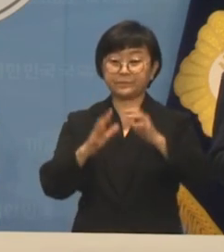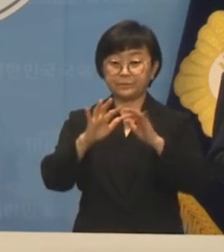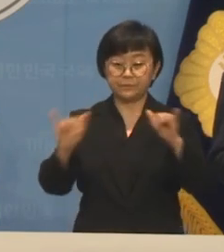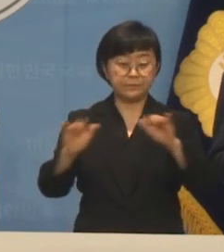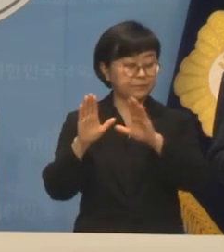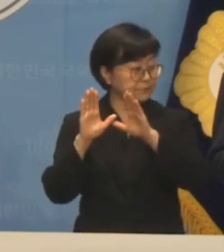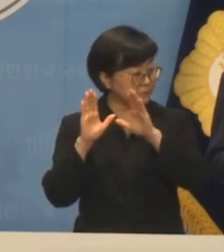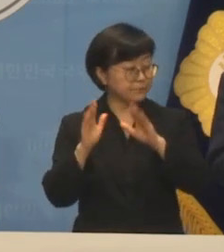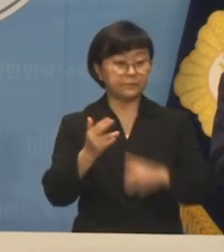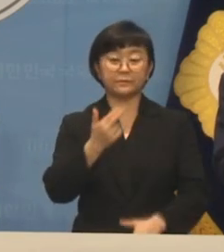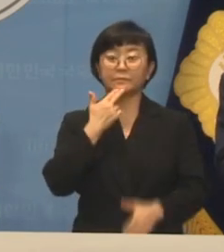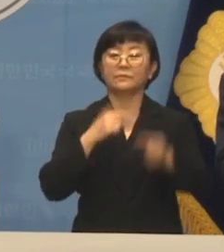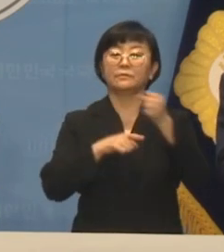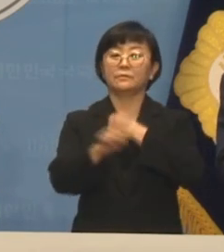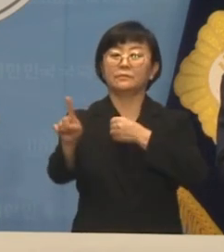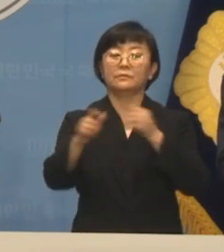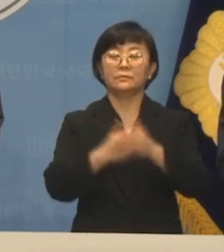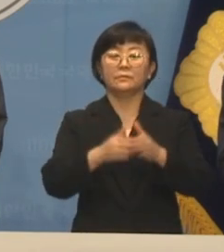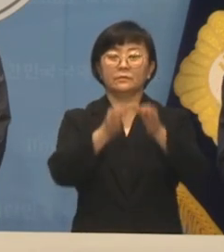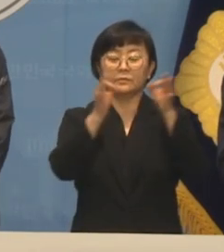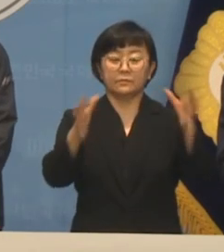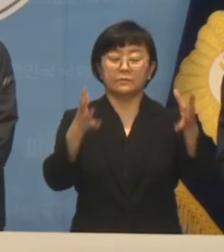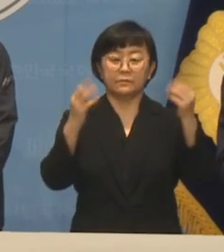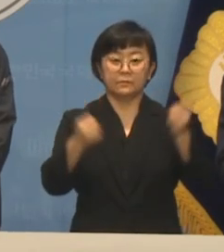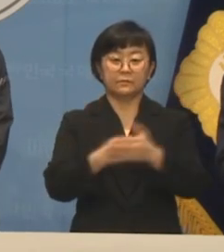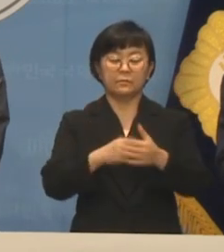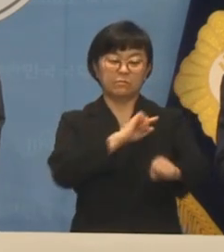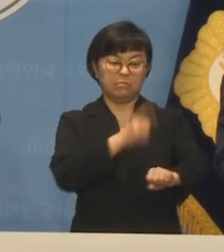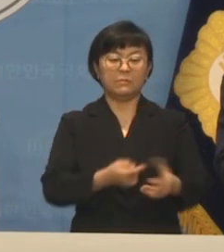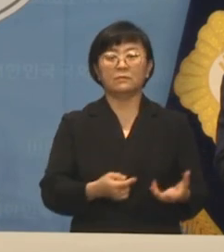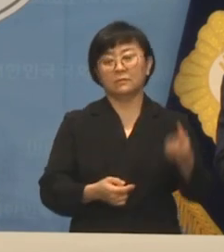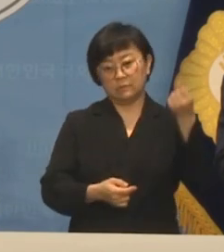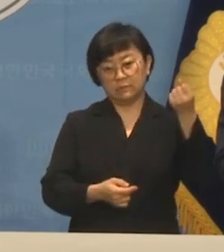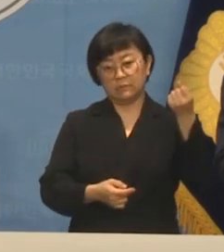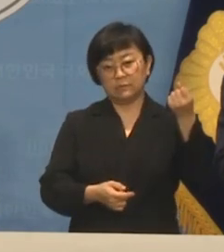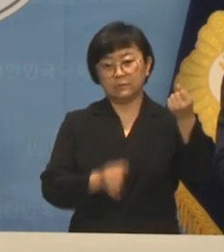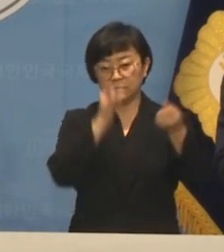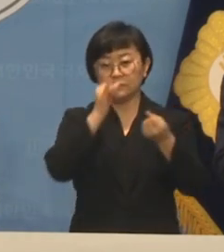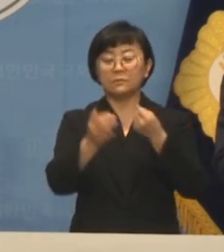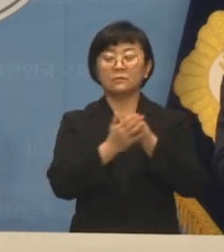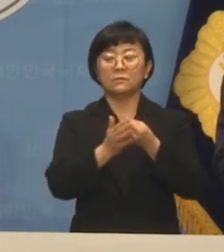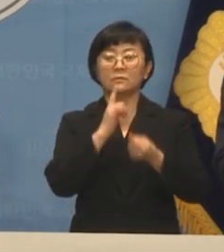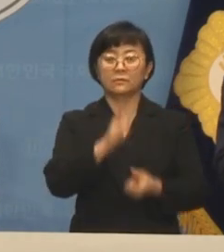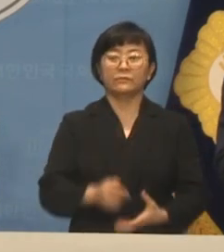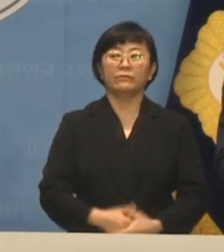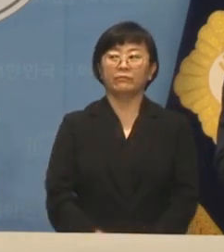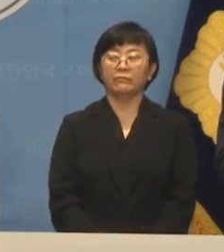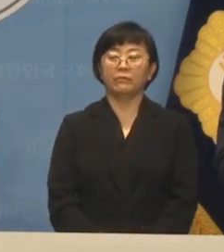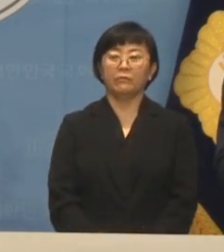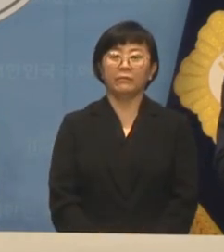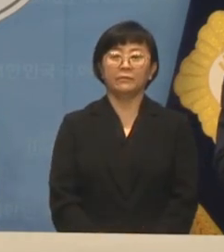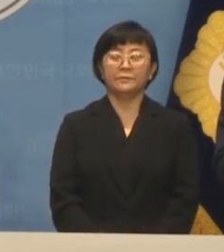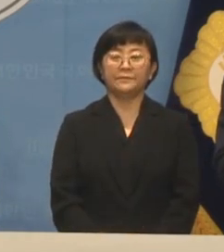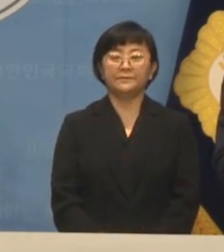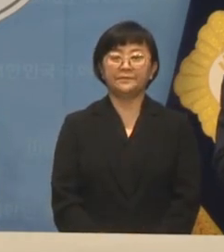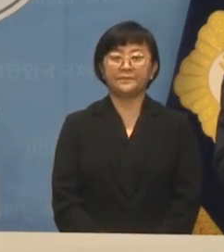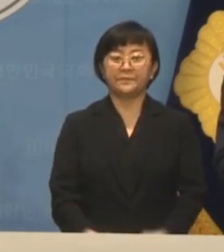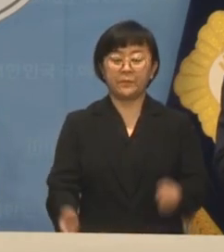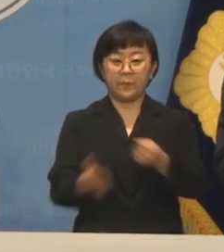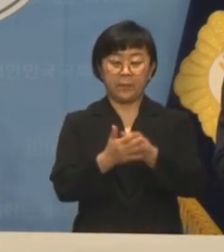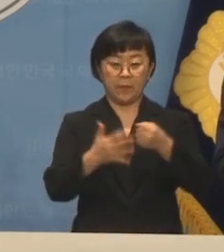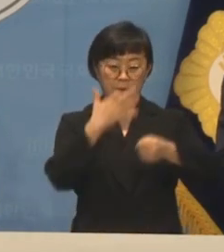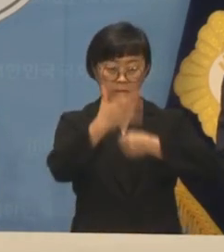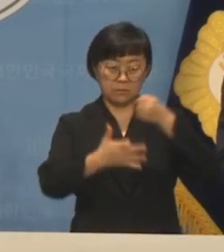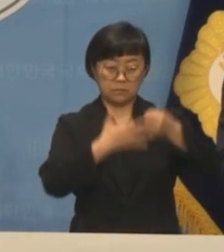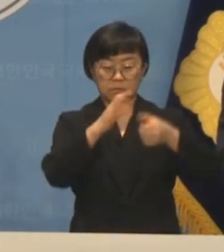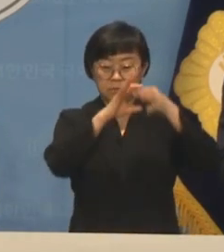귀를 기울이지 않은 이유는 그간 너무 많은 기득권을 차지해왔기 때문이기도 합니다. 따라서 19년간